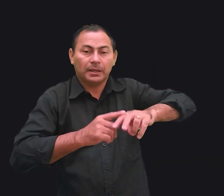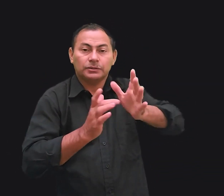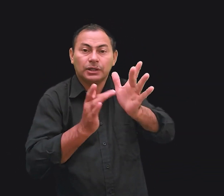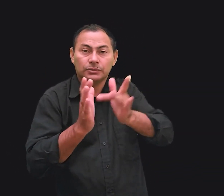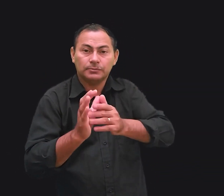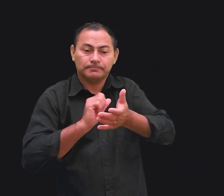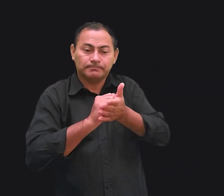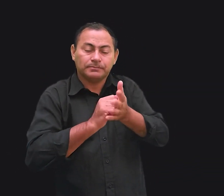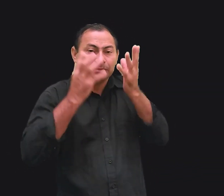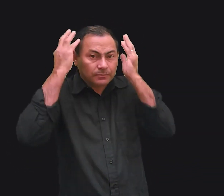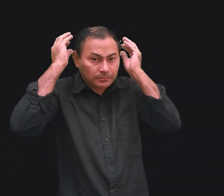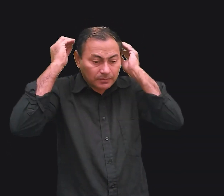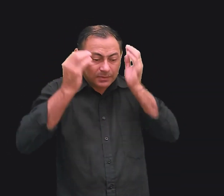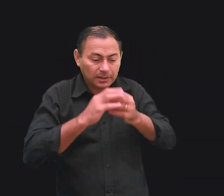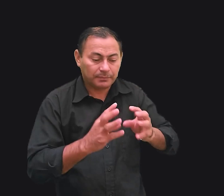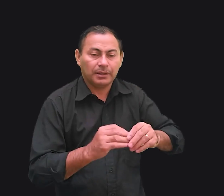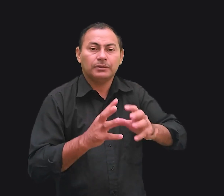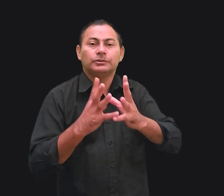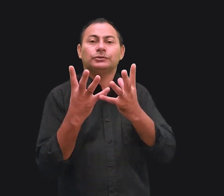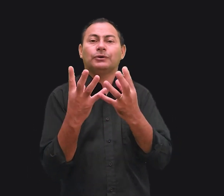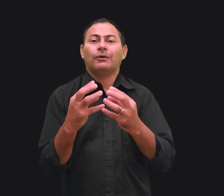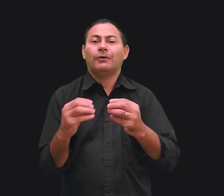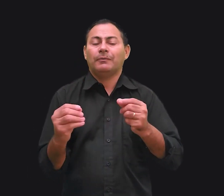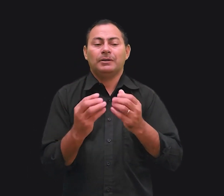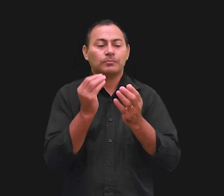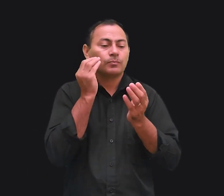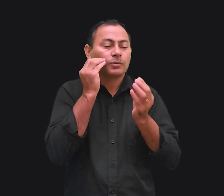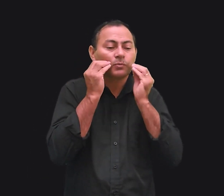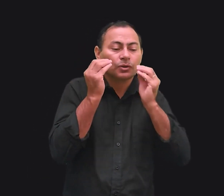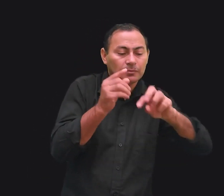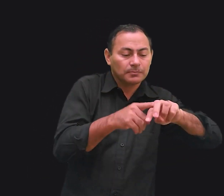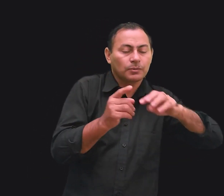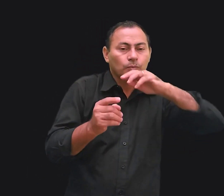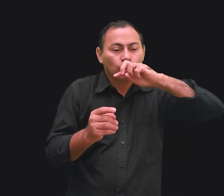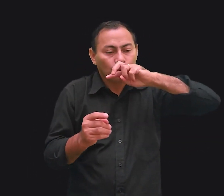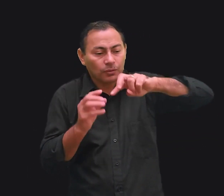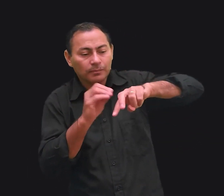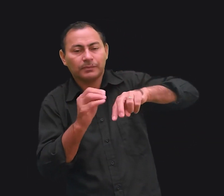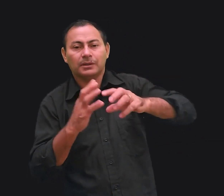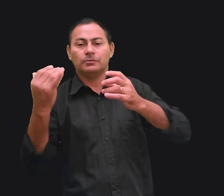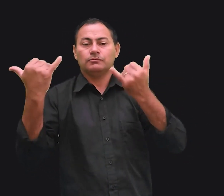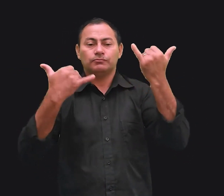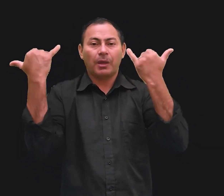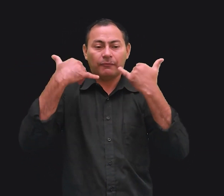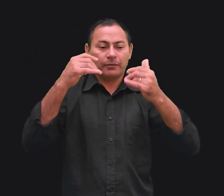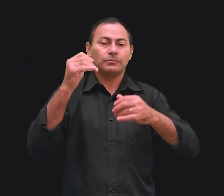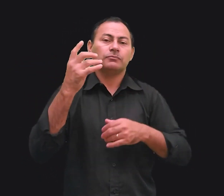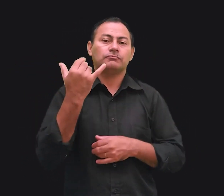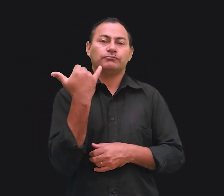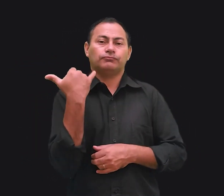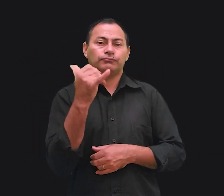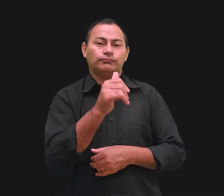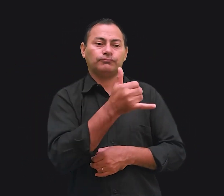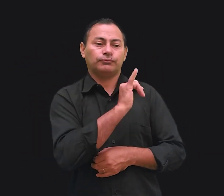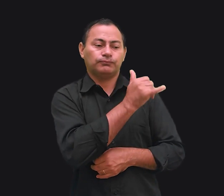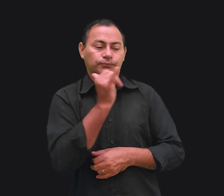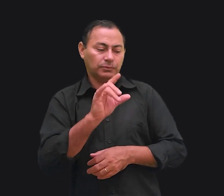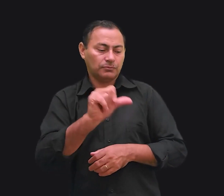os pés de Jesus, enxugou-os com seus cabelos, beijou-os e os ungiu com perfume. O fariseu pensou